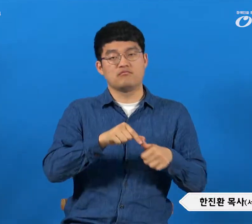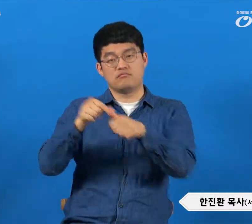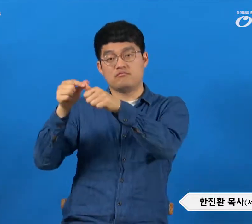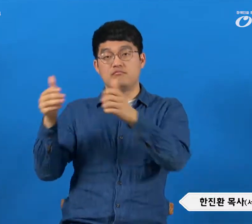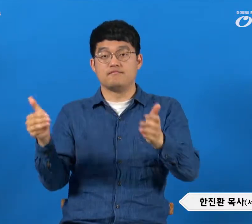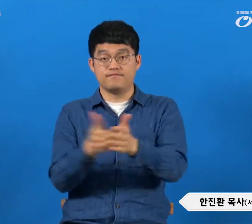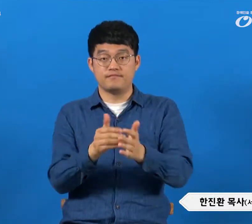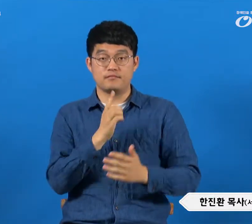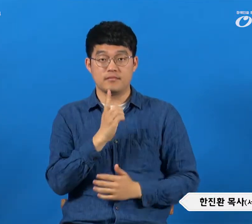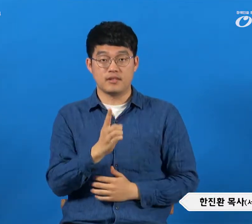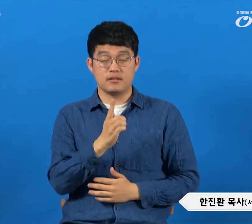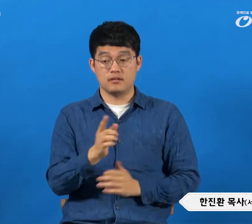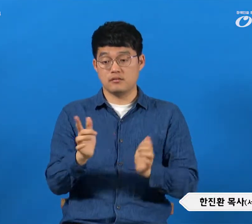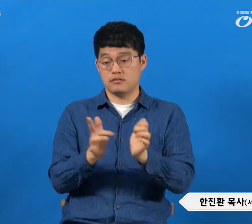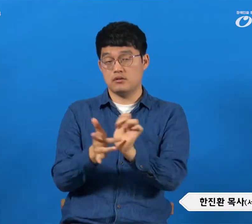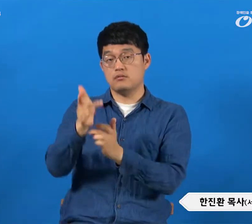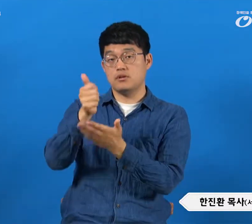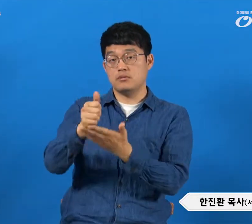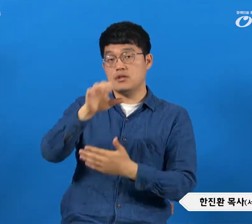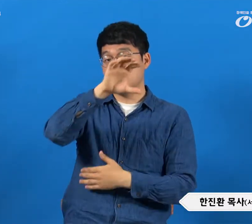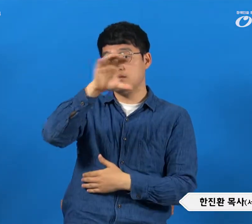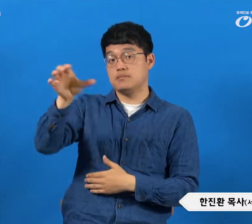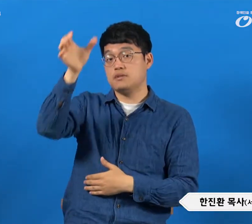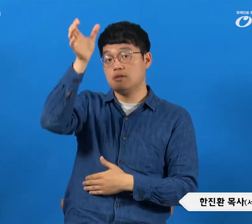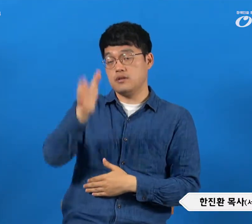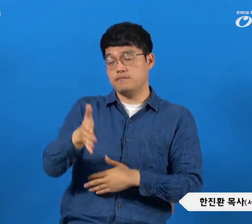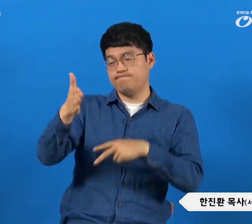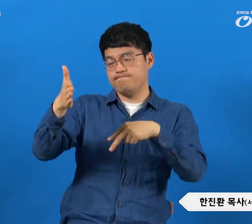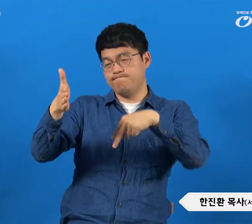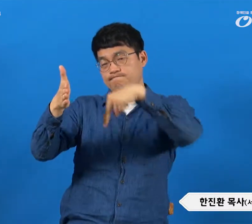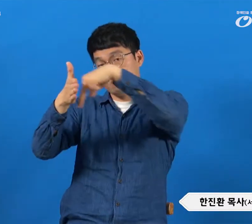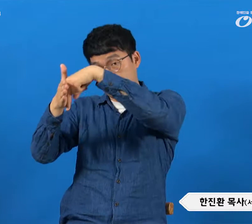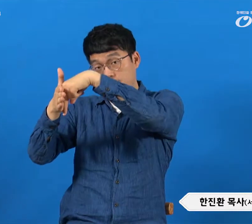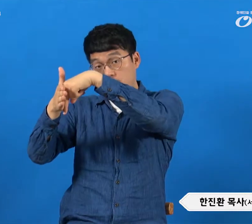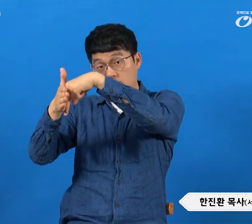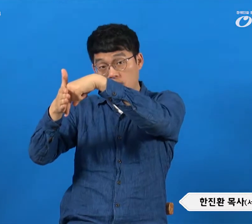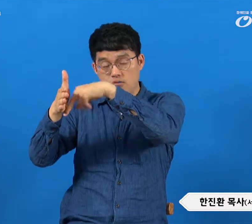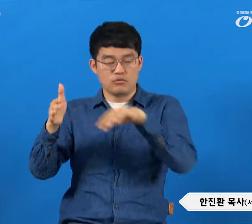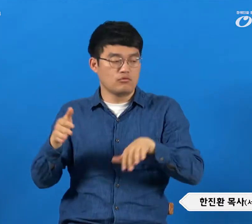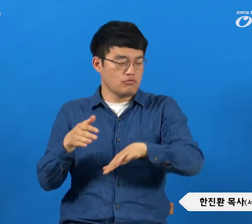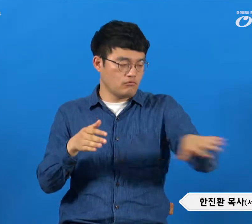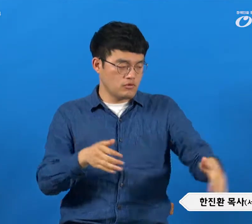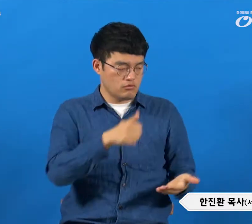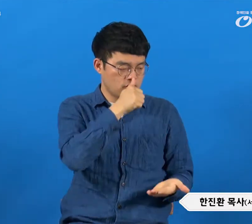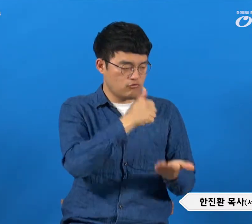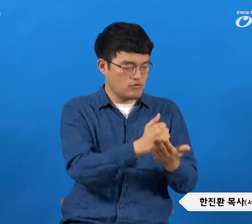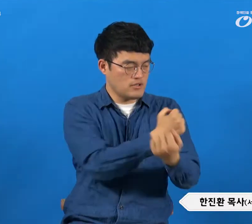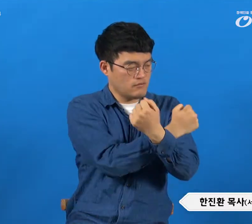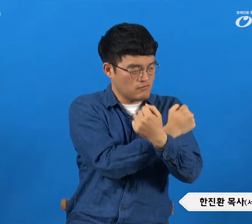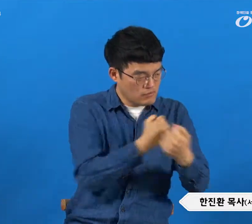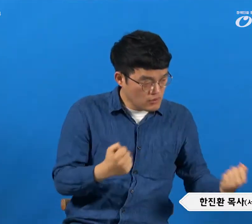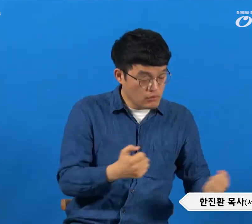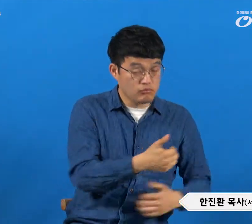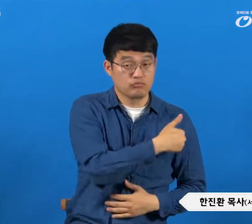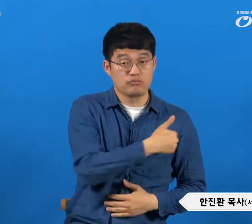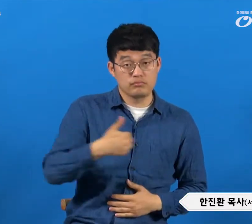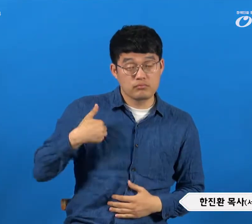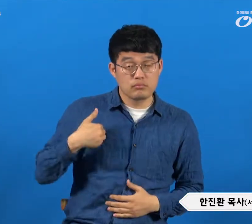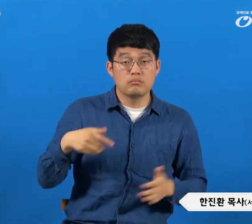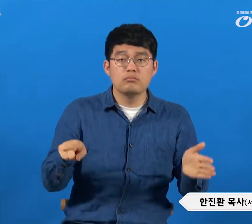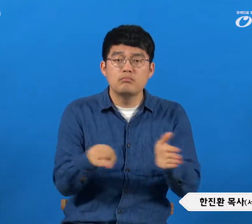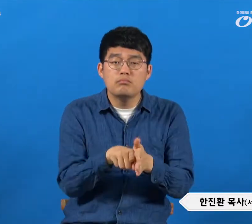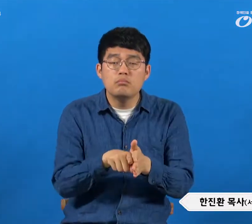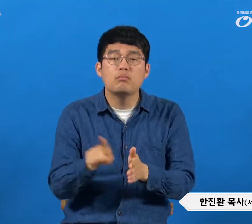예수님이 십자가에서 죽으신 것이 우리를 속량하기에 충분하다 하는 것을 어떻게 믿을 수